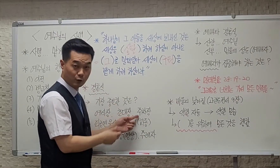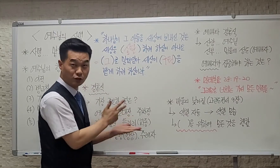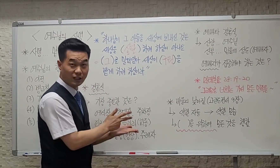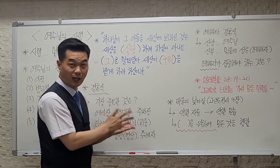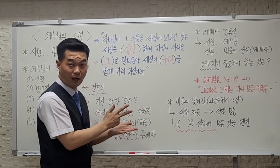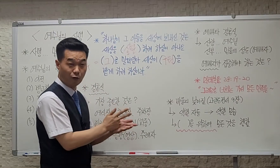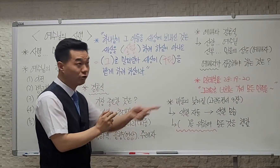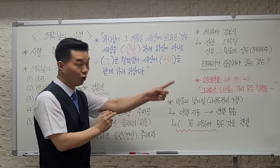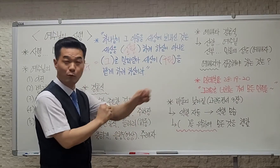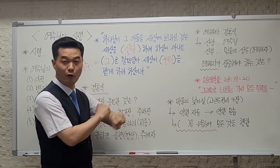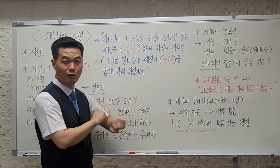주차장, 우리 넓어요.